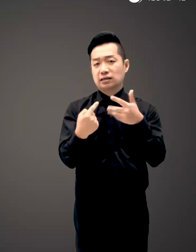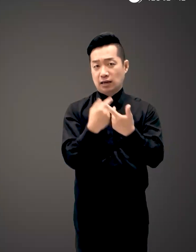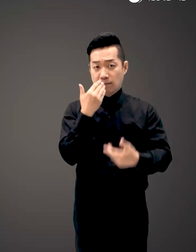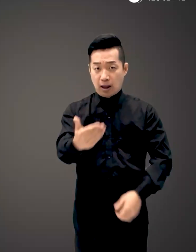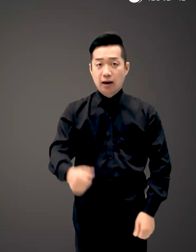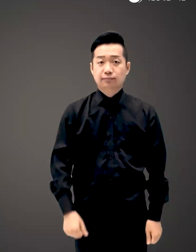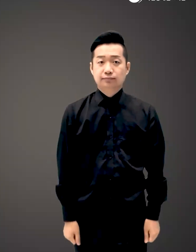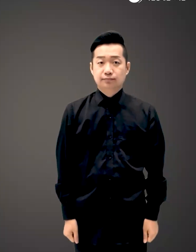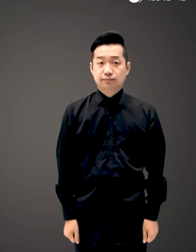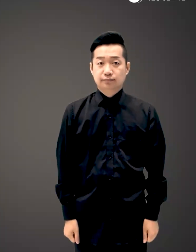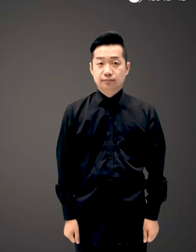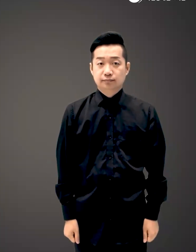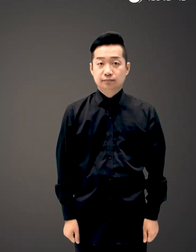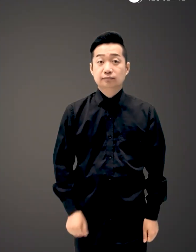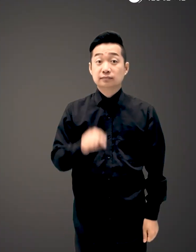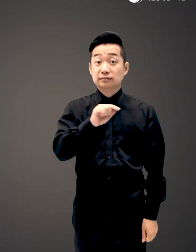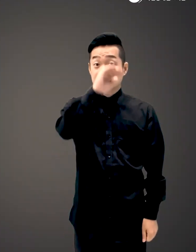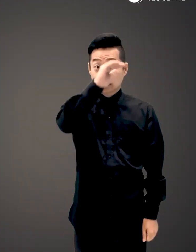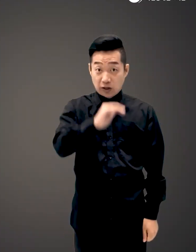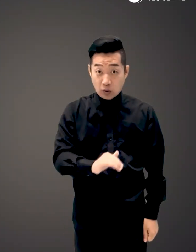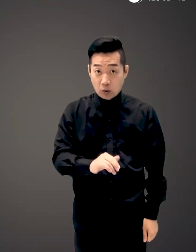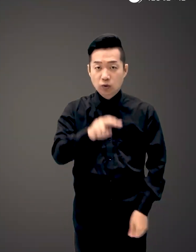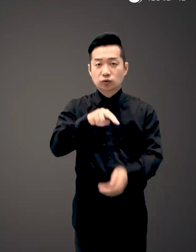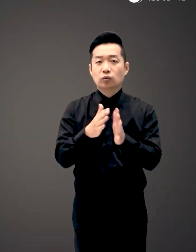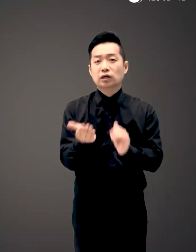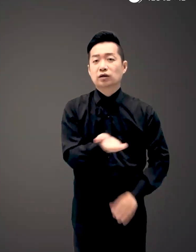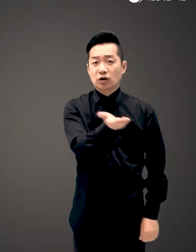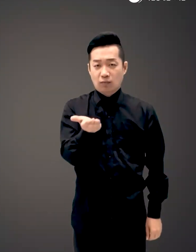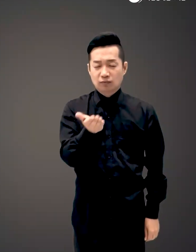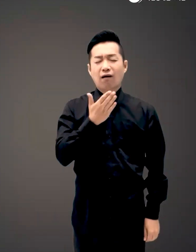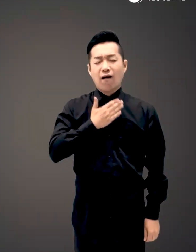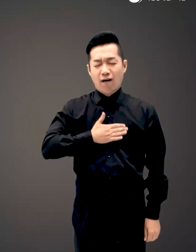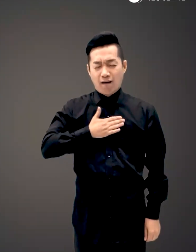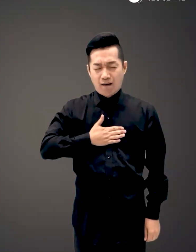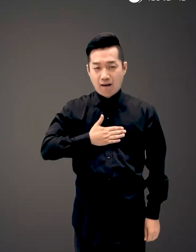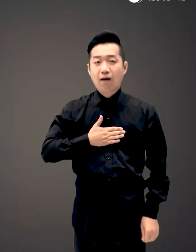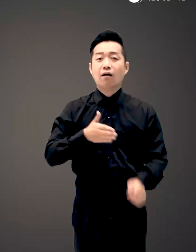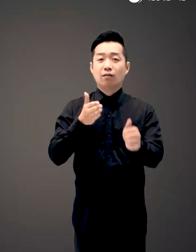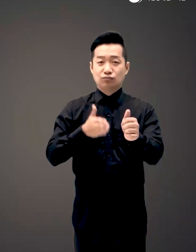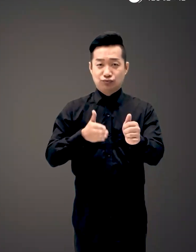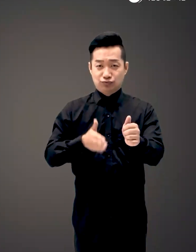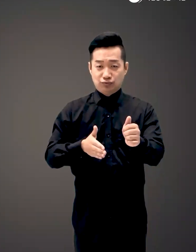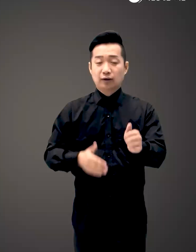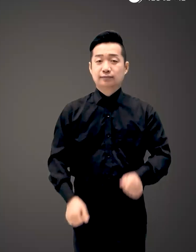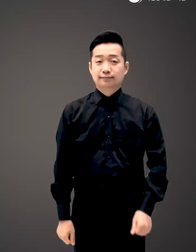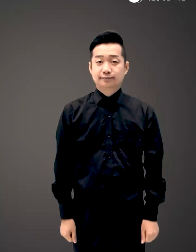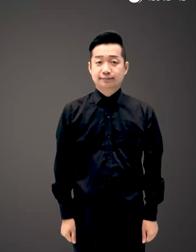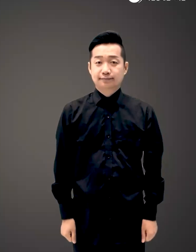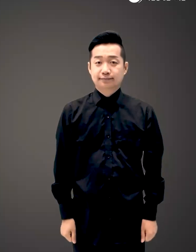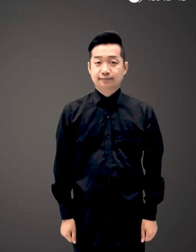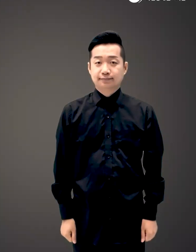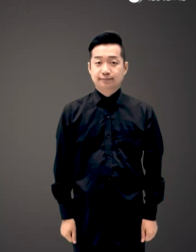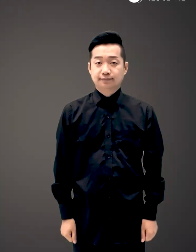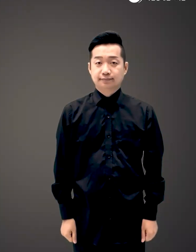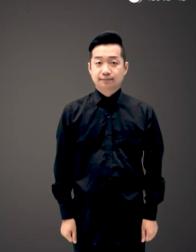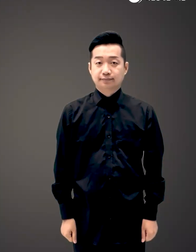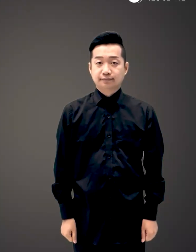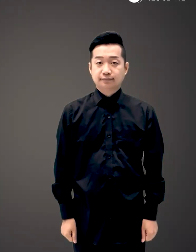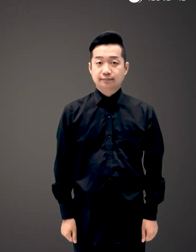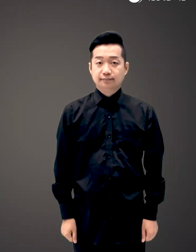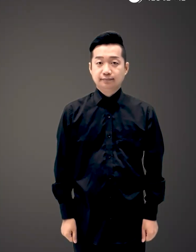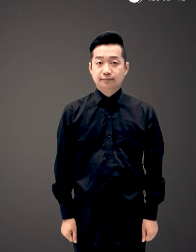것입니다. 근데 그런 점들을 독자들이 깊이 좀 헤아려 주셨으면 하는 게 나의 소망입니다.